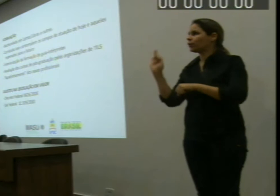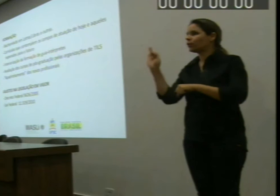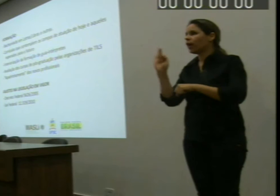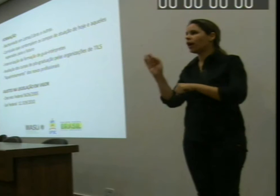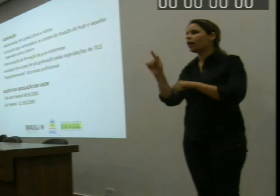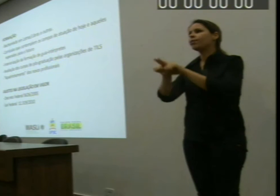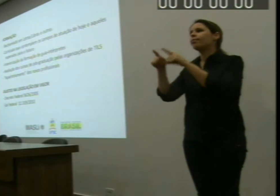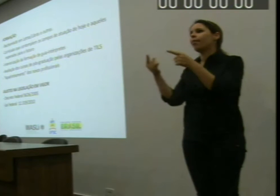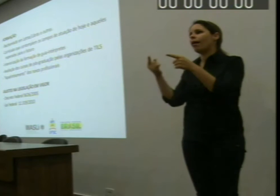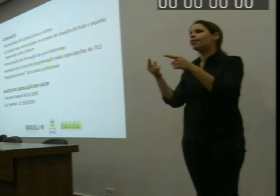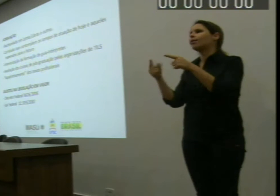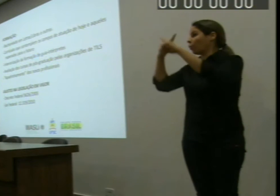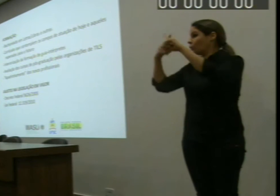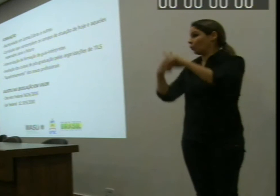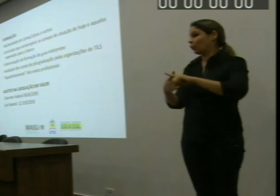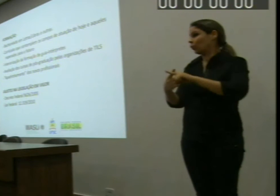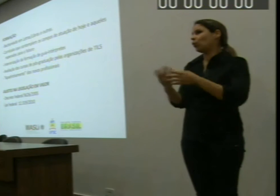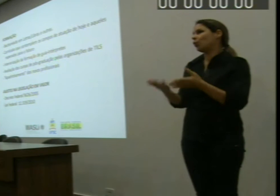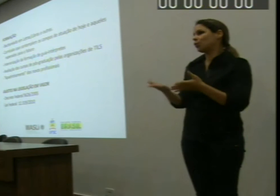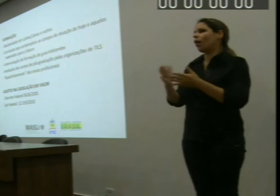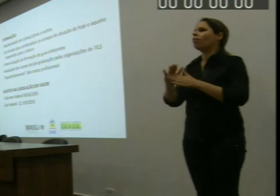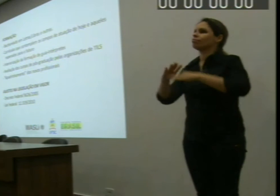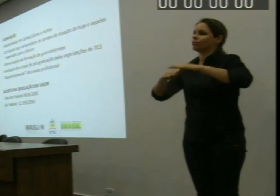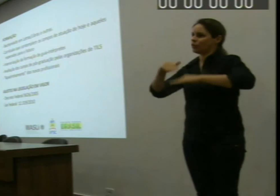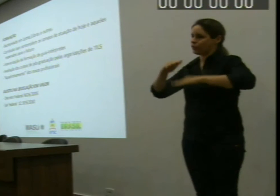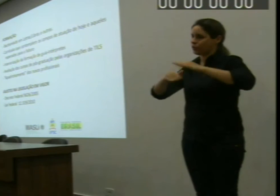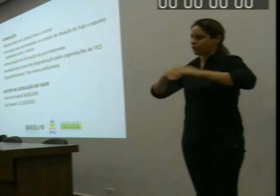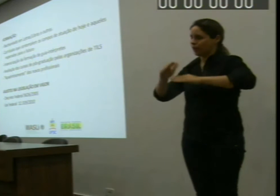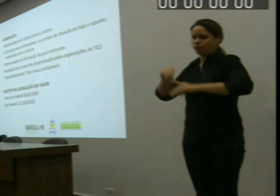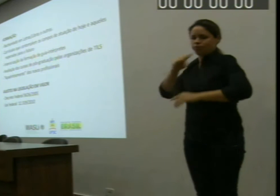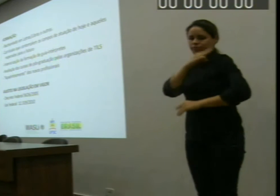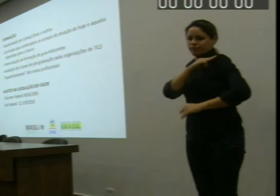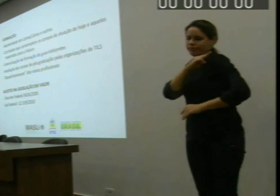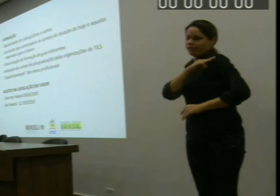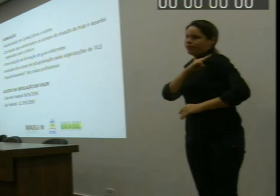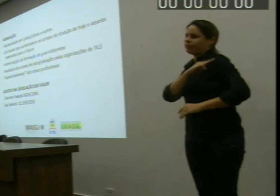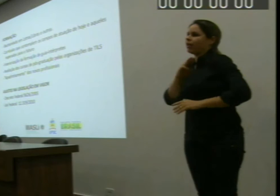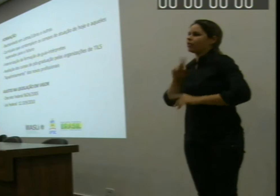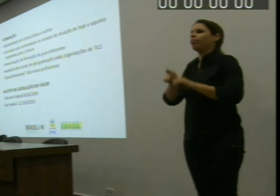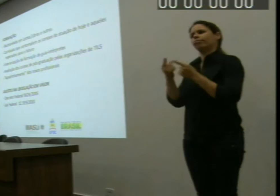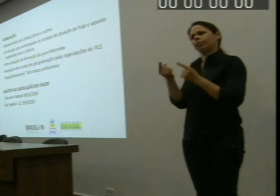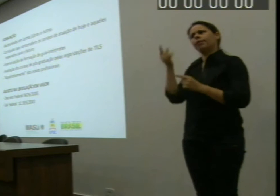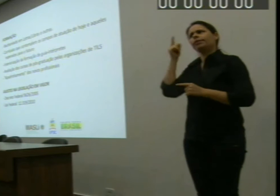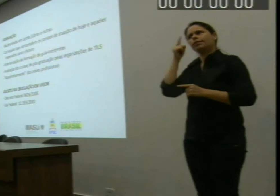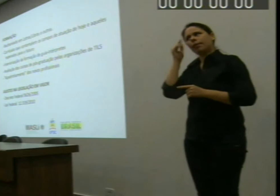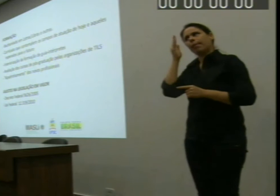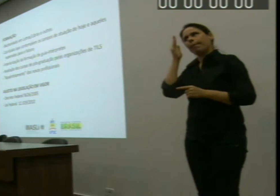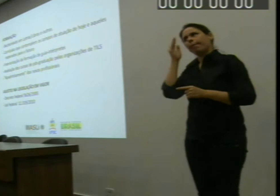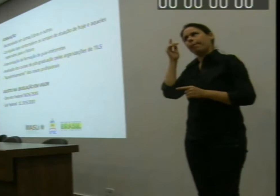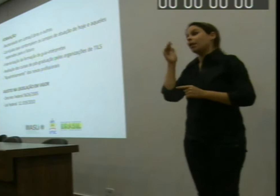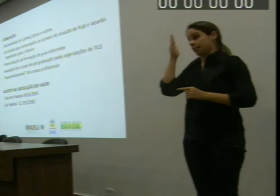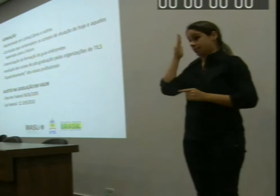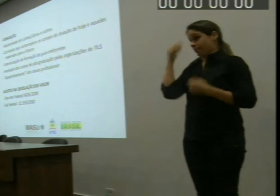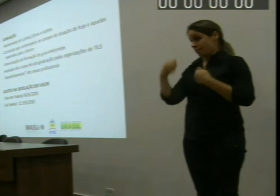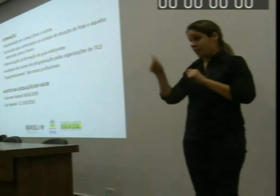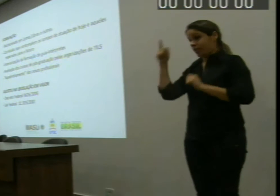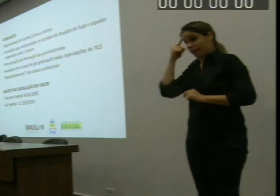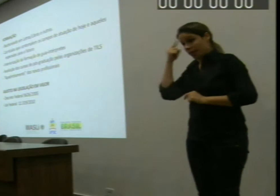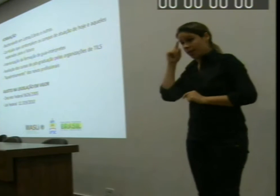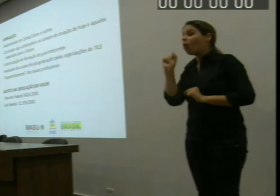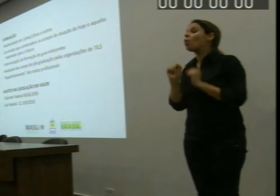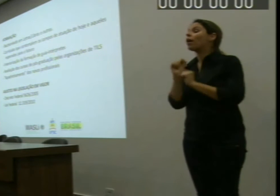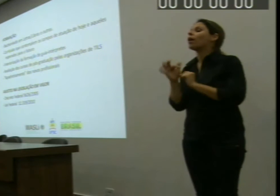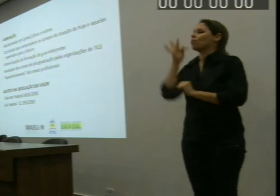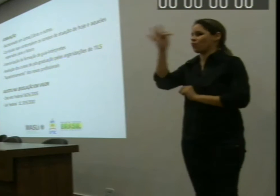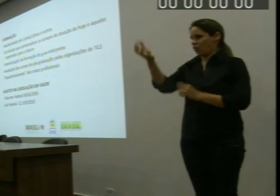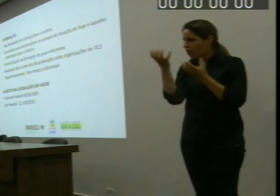mas eu sou nível médio eu quero que a carreira seja nível médio Só que você tem que lembrar que um dia você vai querer ter curso superior E aí no dia que você tiver o curso superior Você vai continuar sendo nível